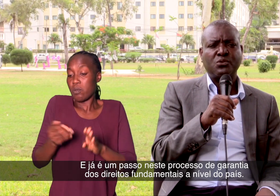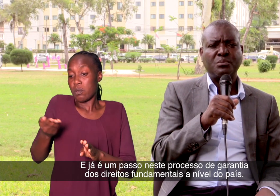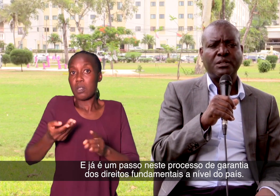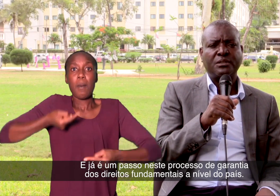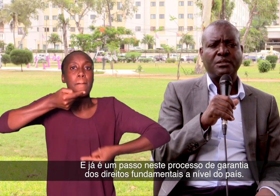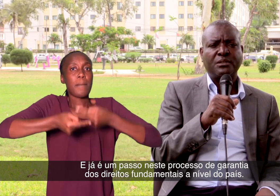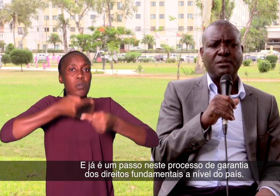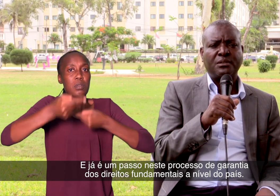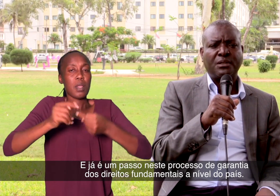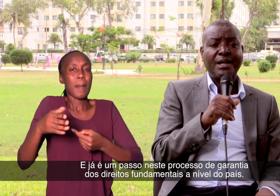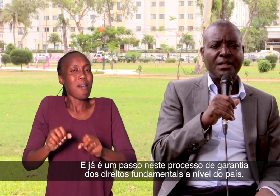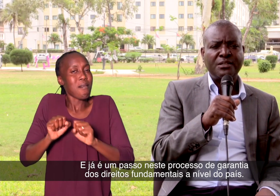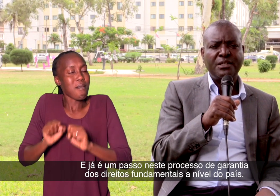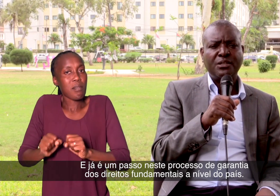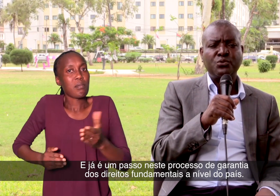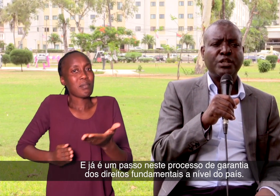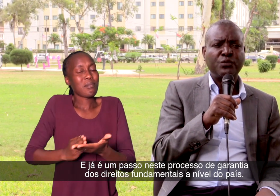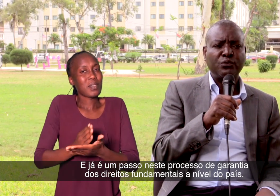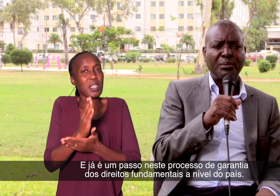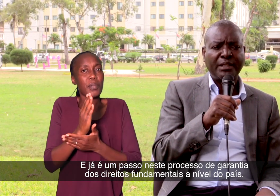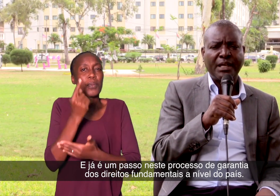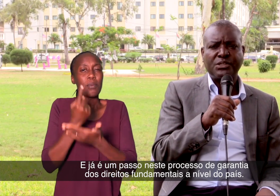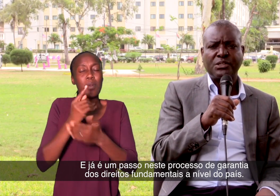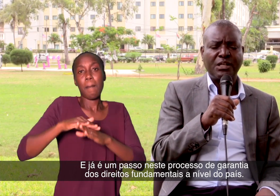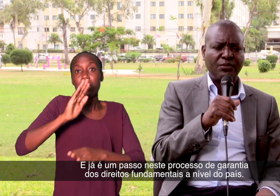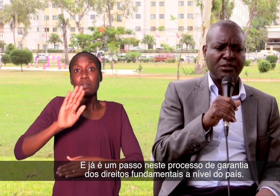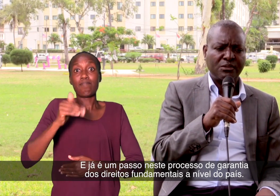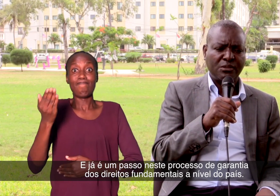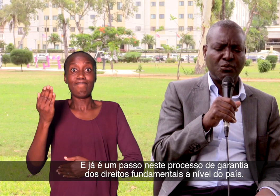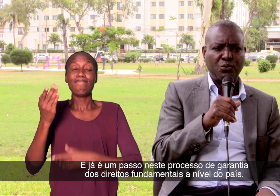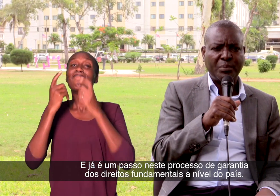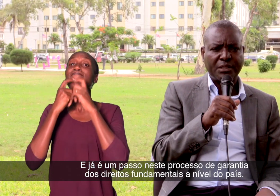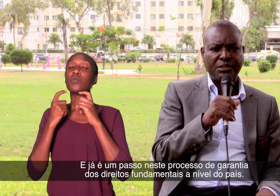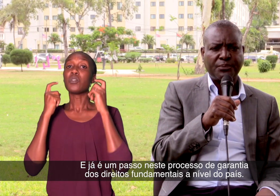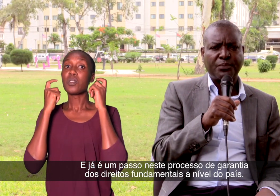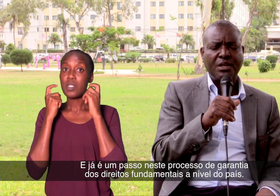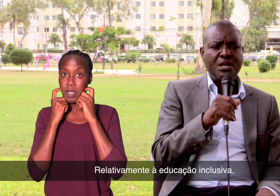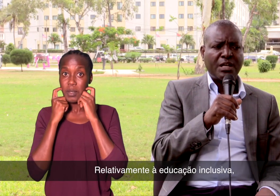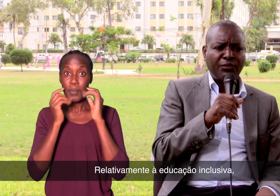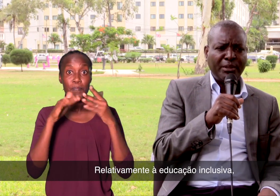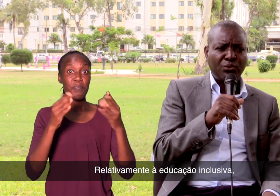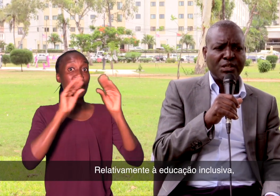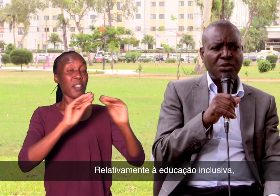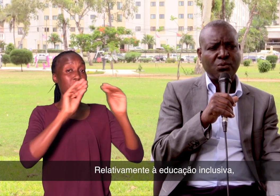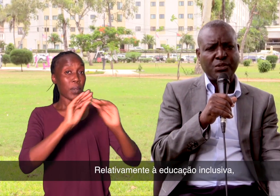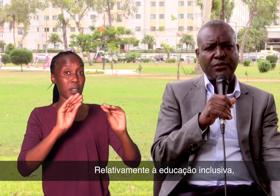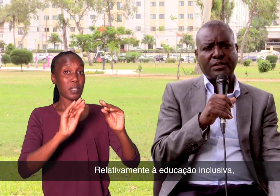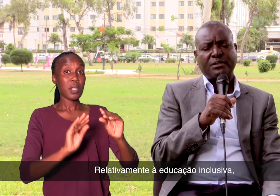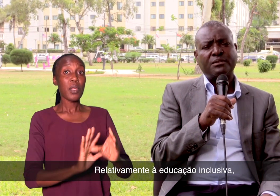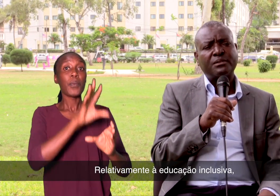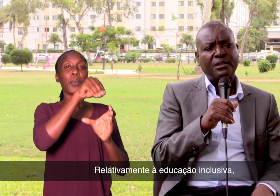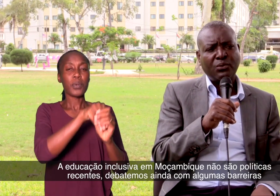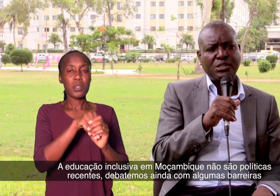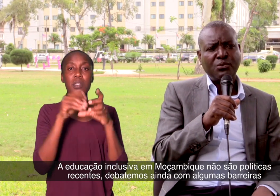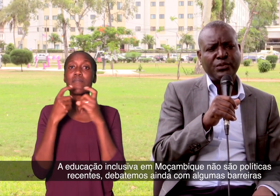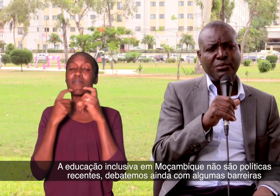sobre a garantia dos direitos fundamentais a nível do país. Relativamente à educação inclusiva.